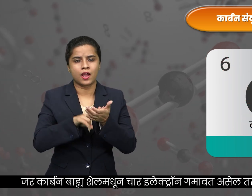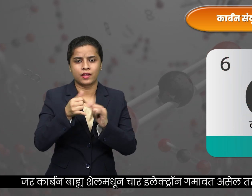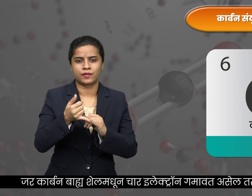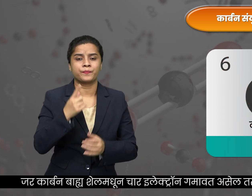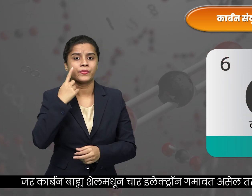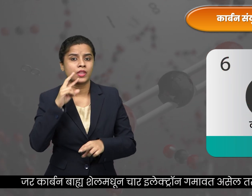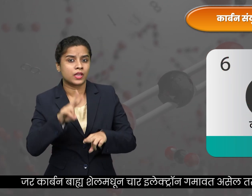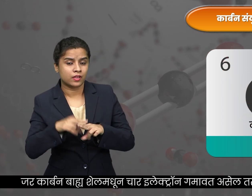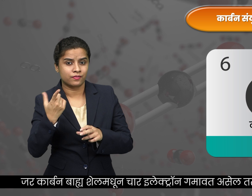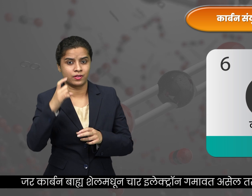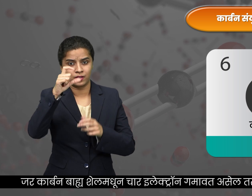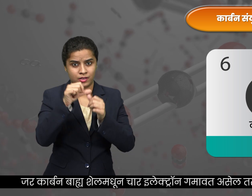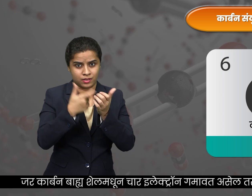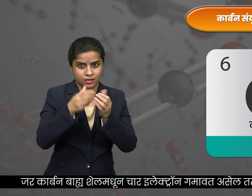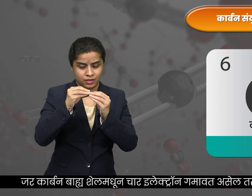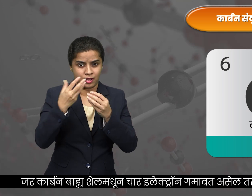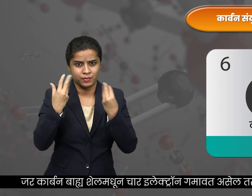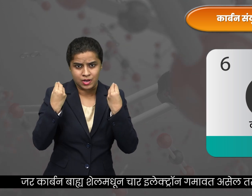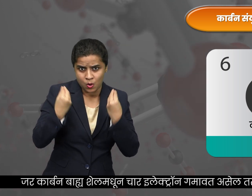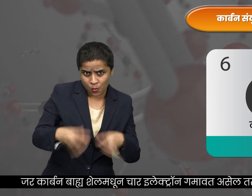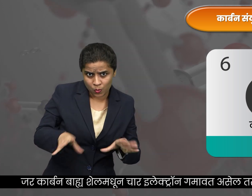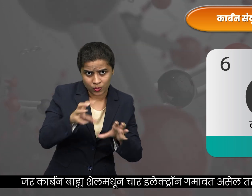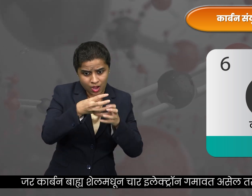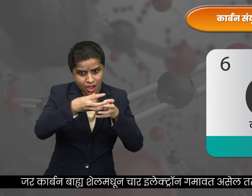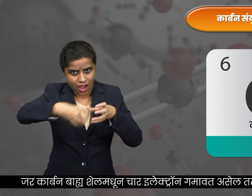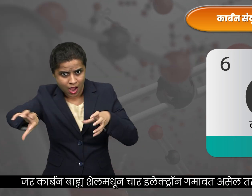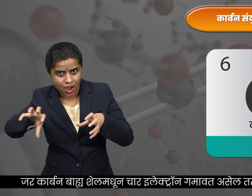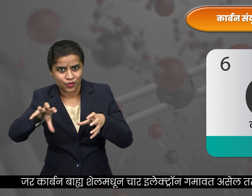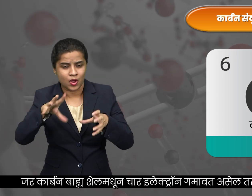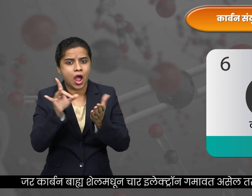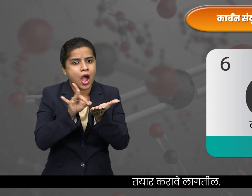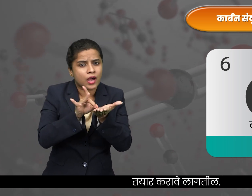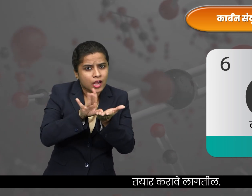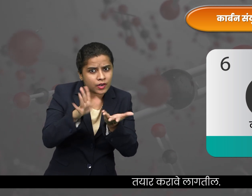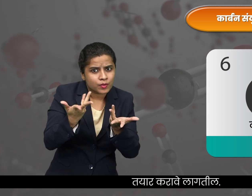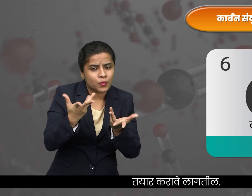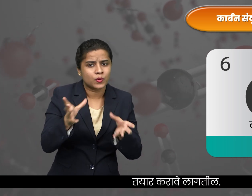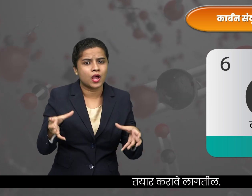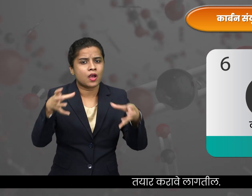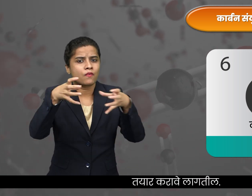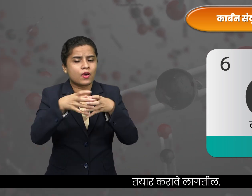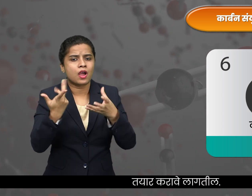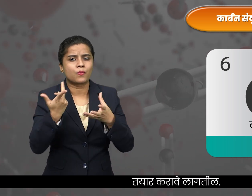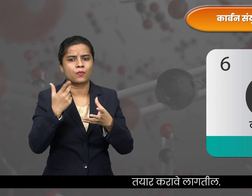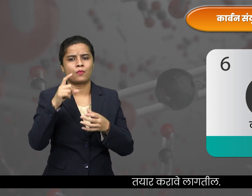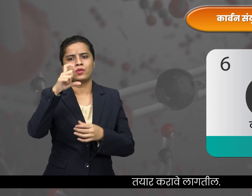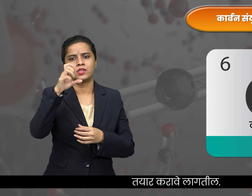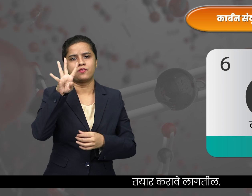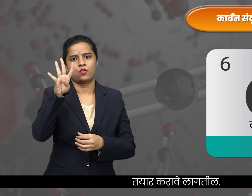जर कार्बन बाह्य शेलमधून 4 इलेक्ट्रॉन गमावत असेल तर त्याला C++ आयन तयारी करावी लागतात.